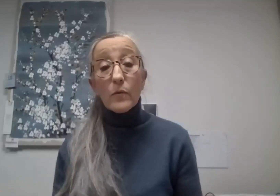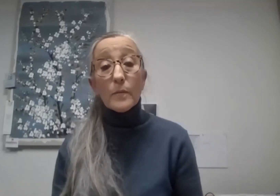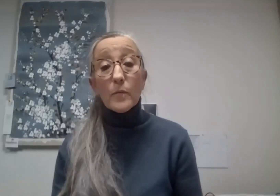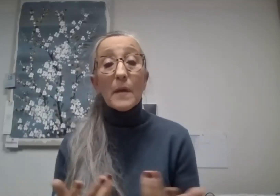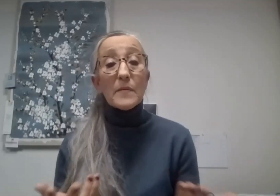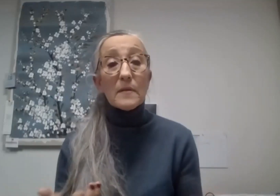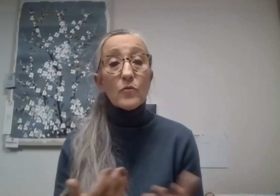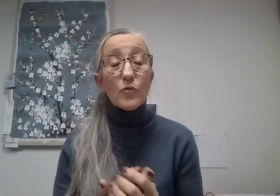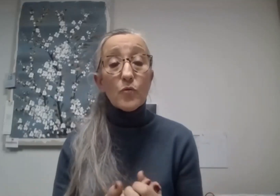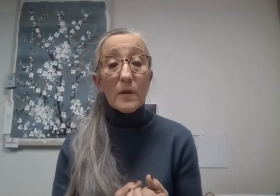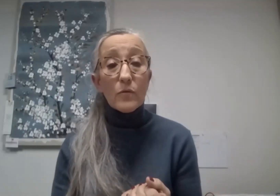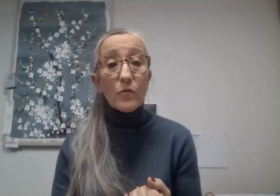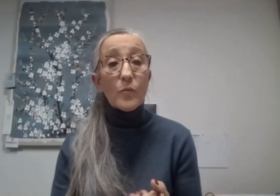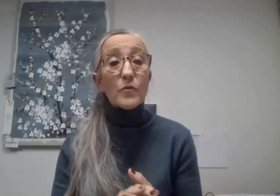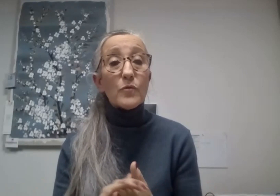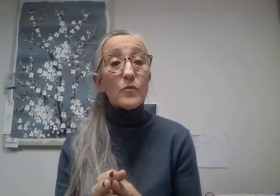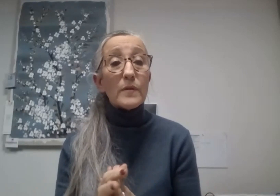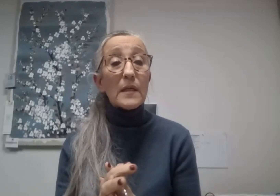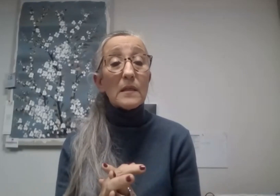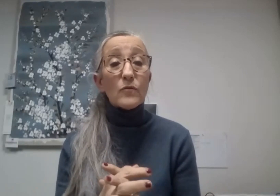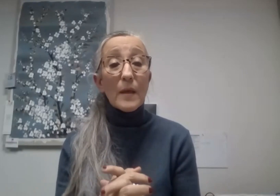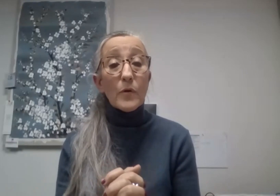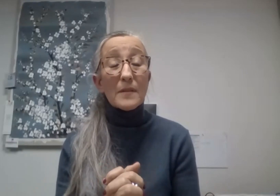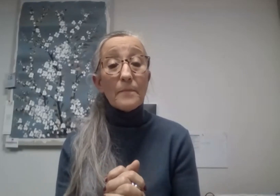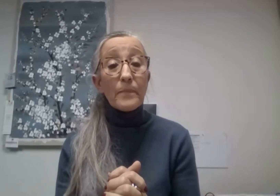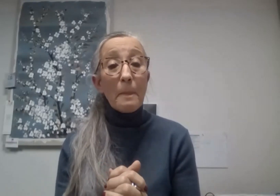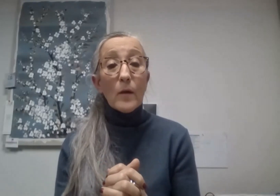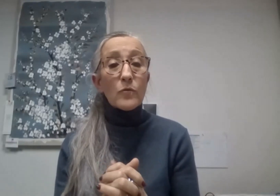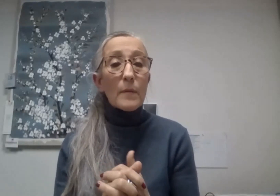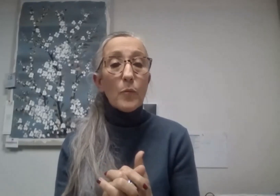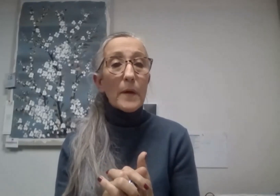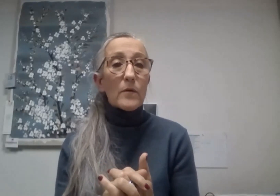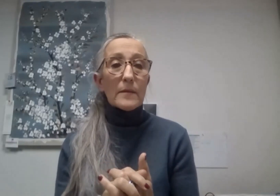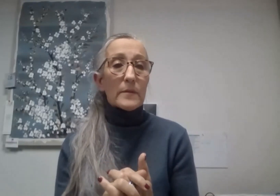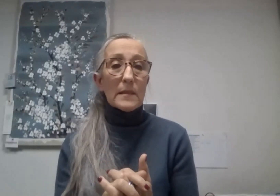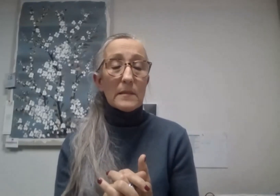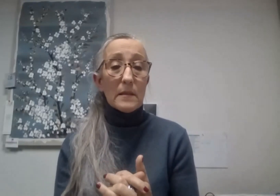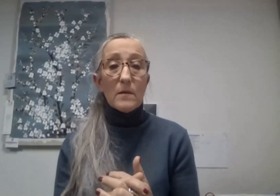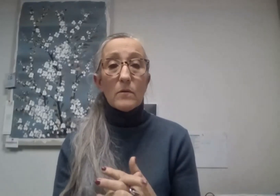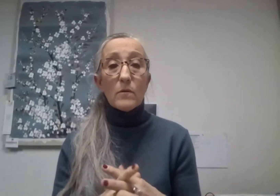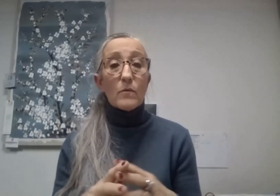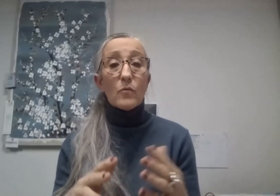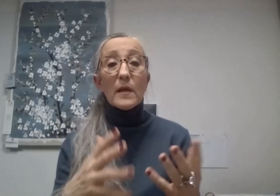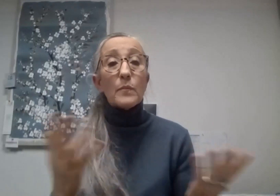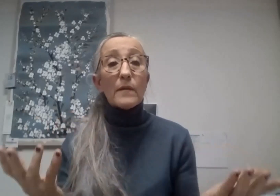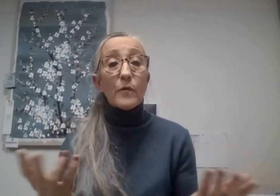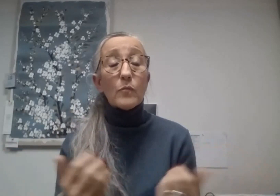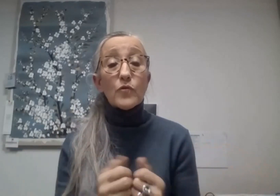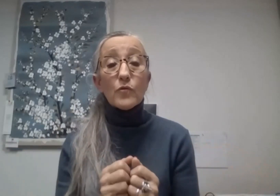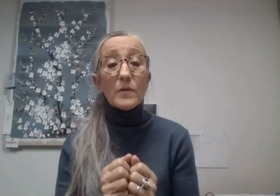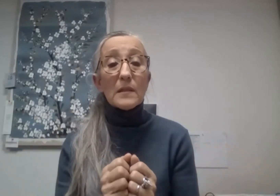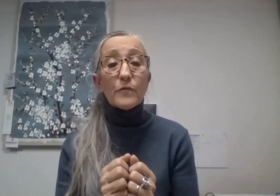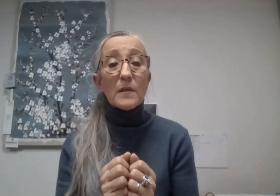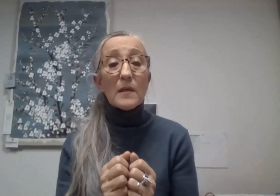parce que même si aujourd'hui de nombreuses solutions techniques sont apportées, on ne répond pas dans la totalité. On a une